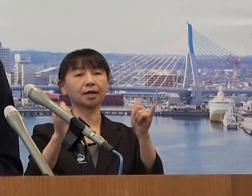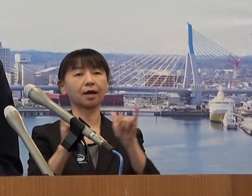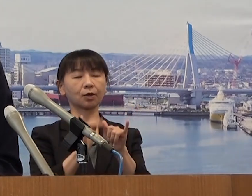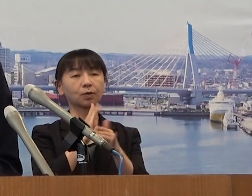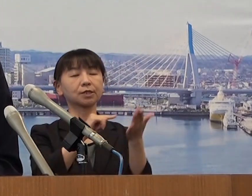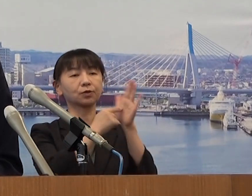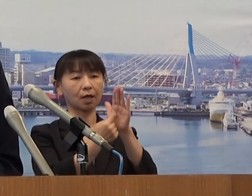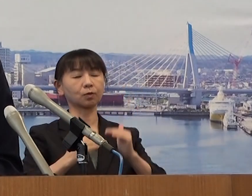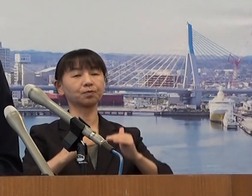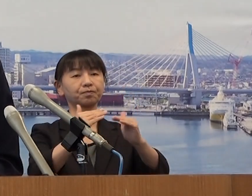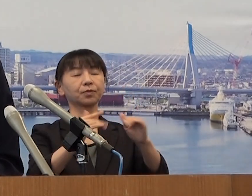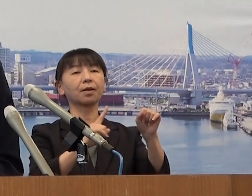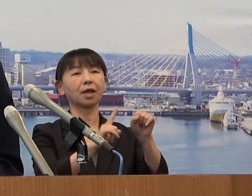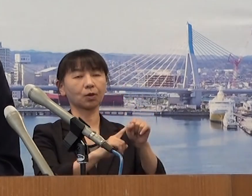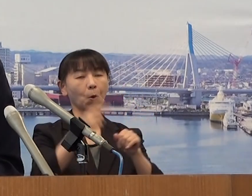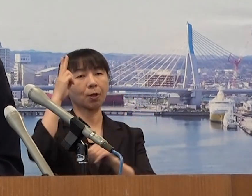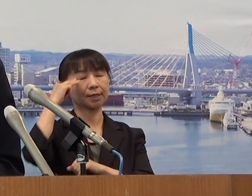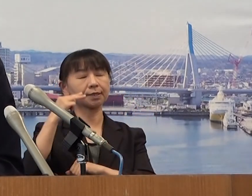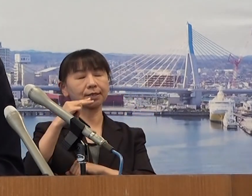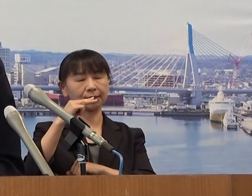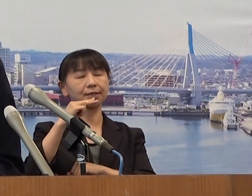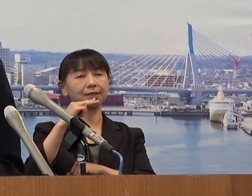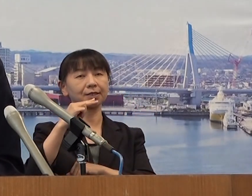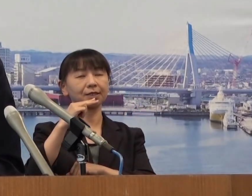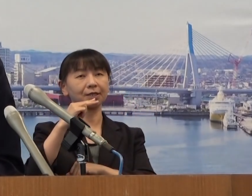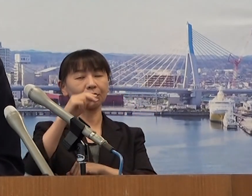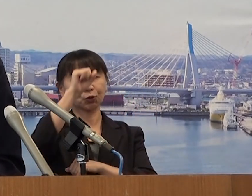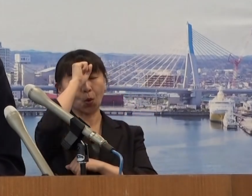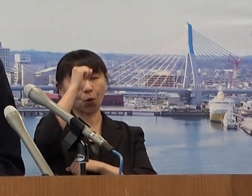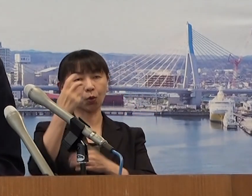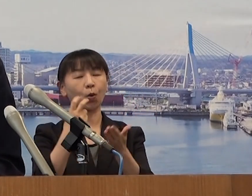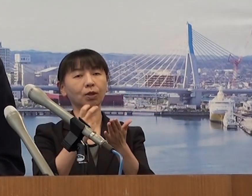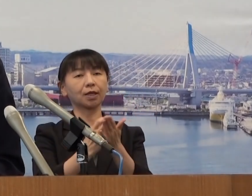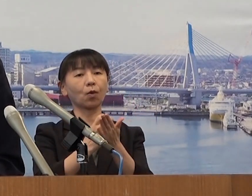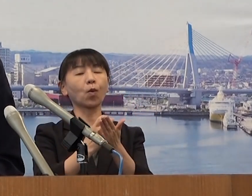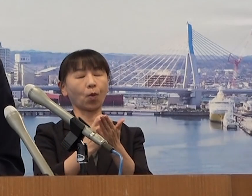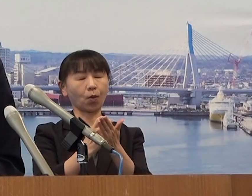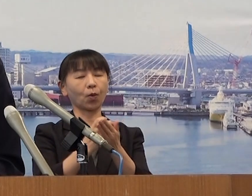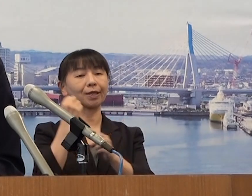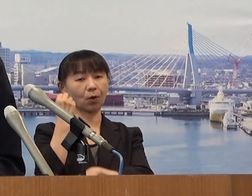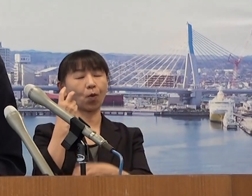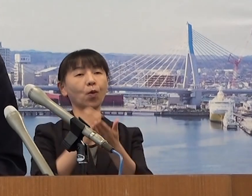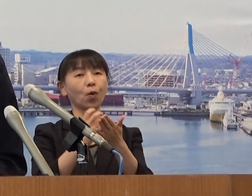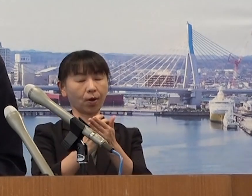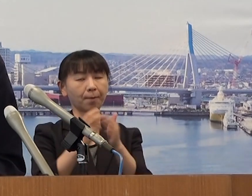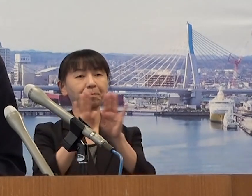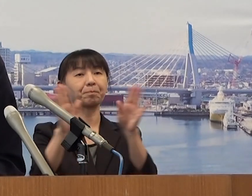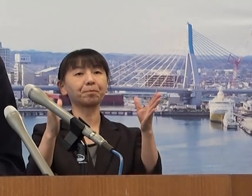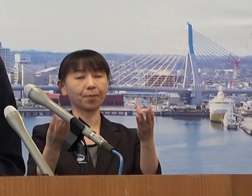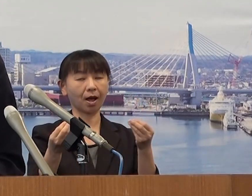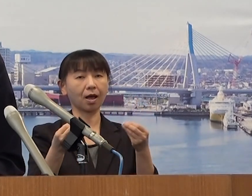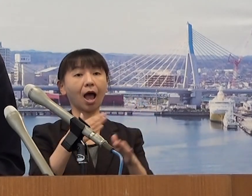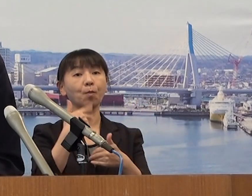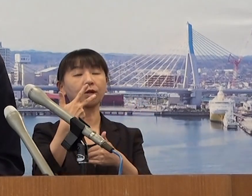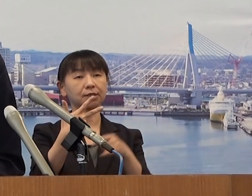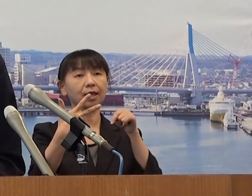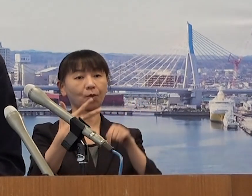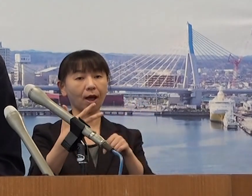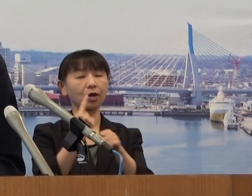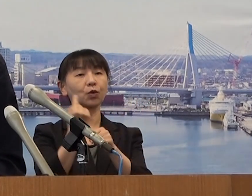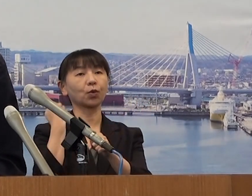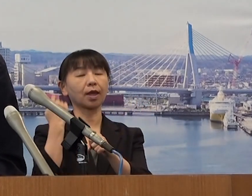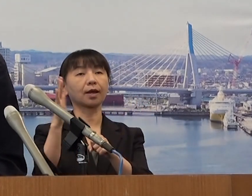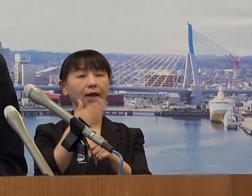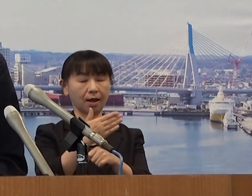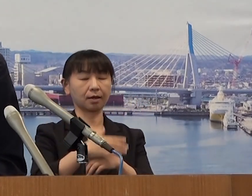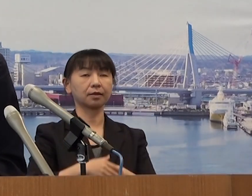推進するための認知症基本法が公布されたところでございます。本市においては、昨年度